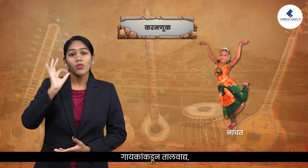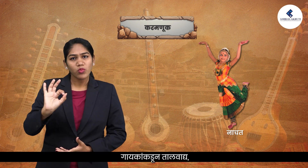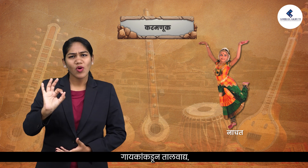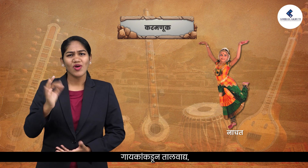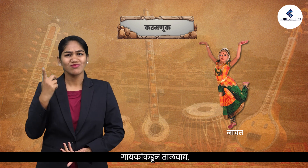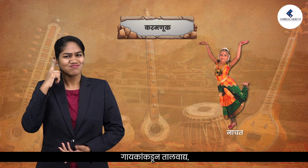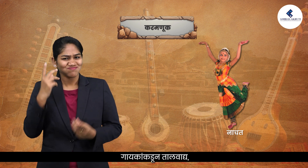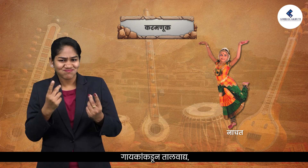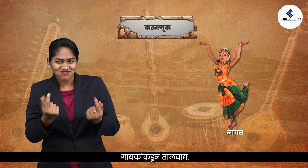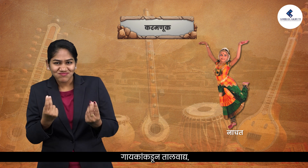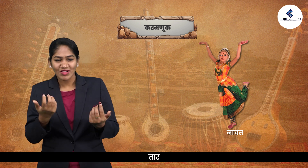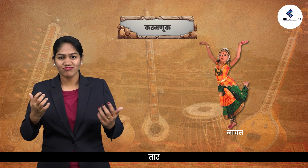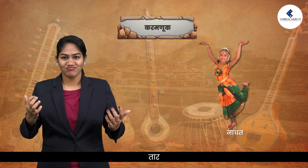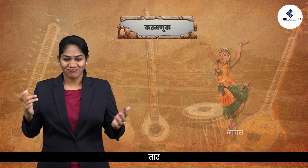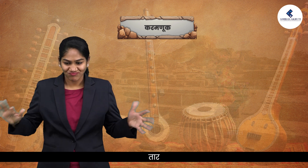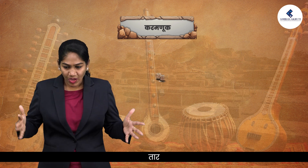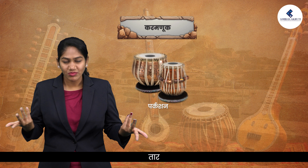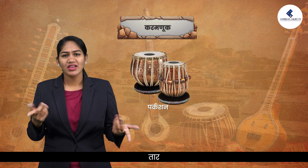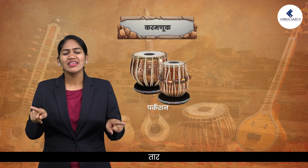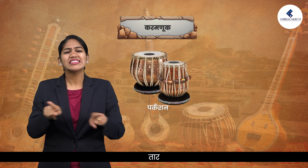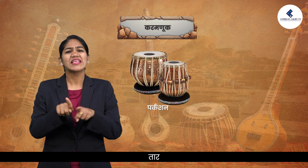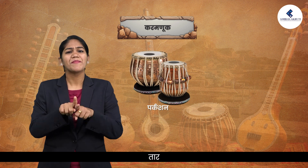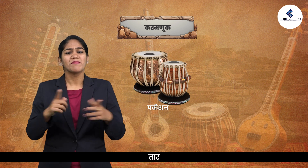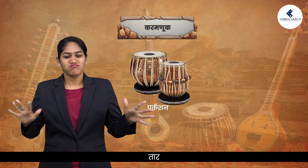गायनाकडून तालवाद्य, तार